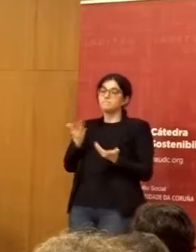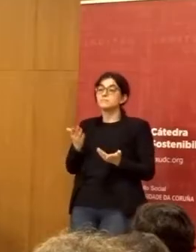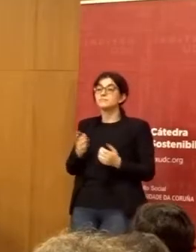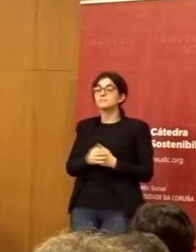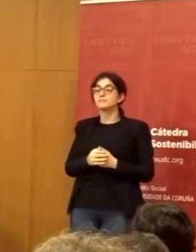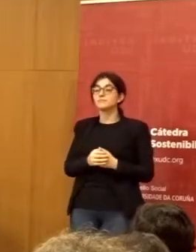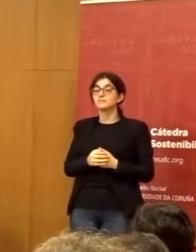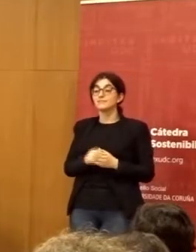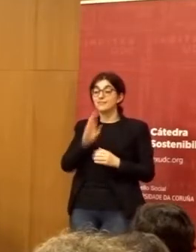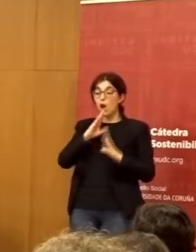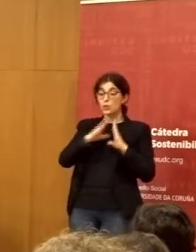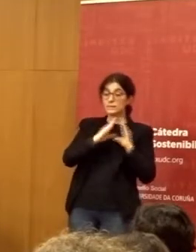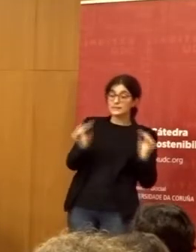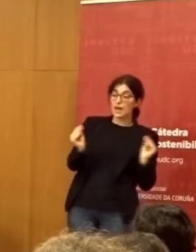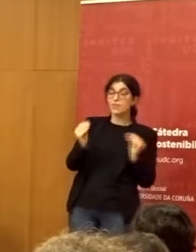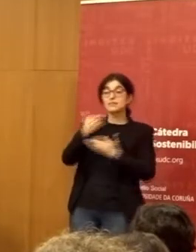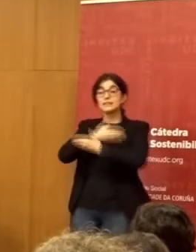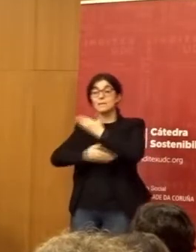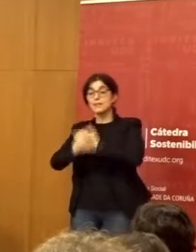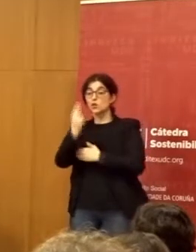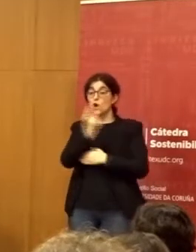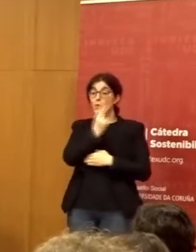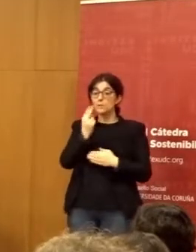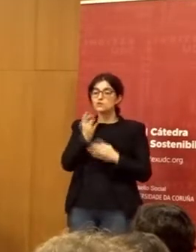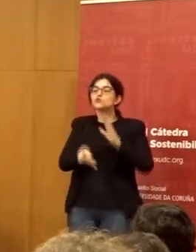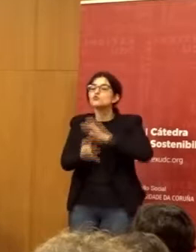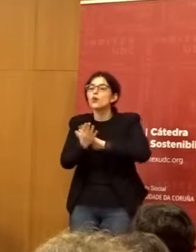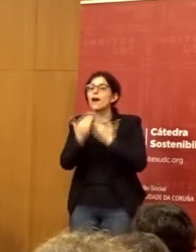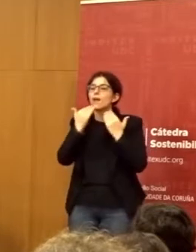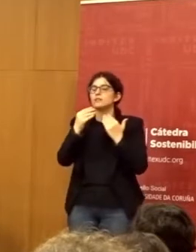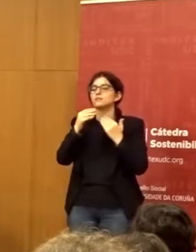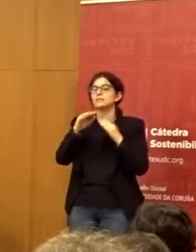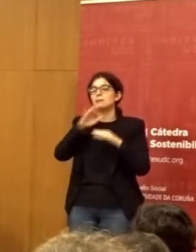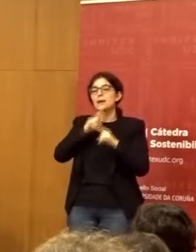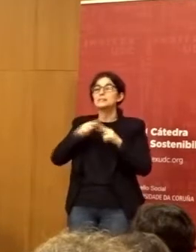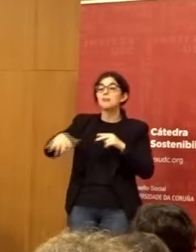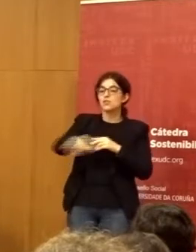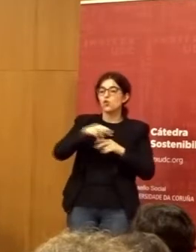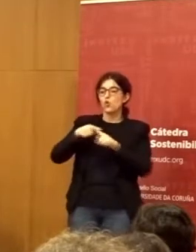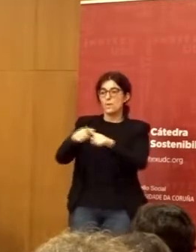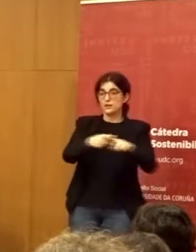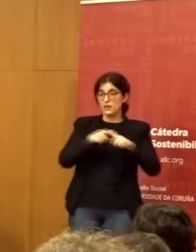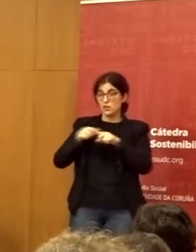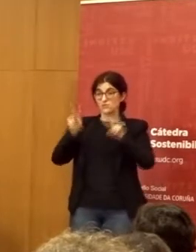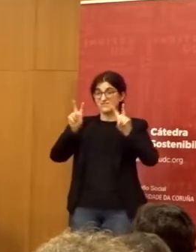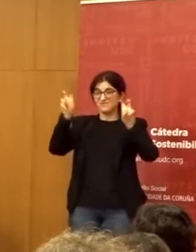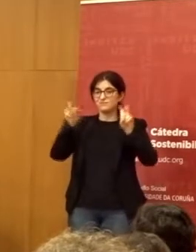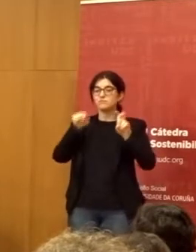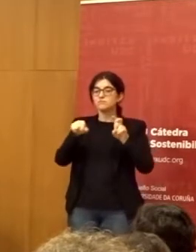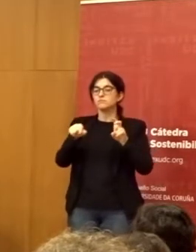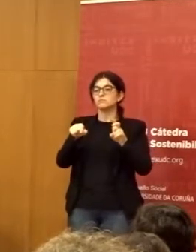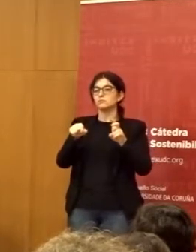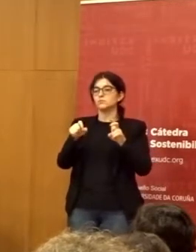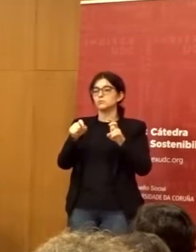de la universidad con la discapacidad es el programa Espacio Compartido, que seguro que conoceréis, que es una iniciativa conjunta de